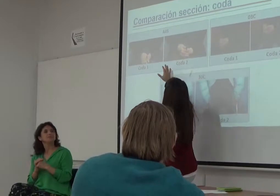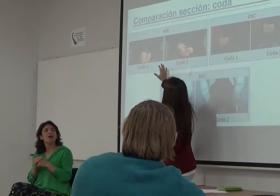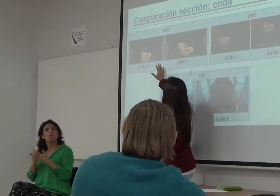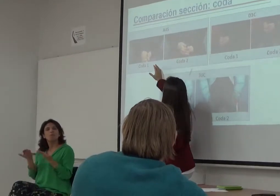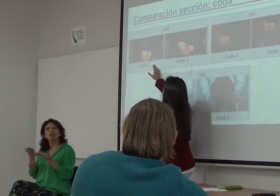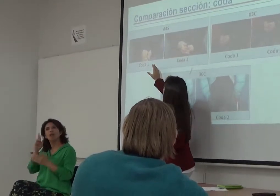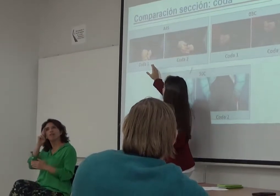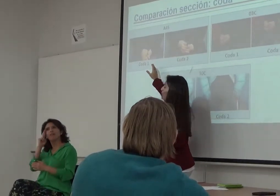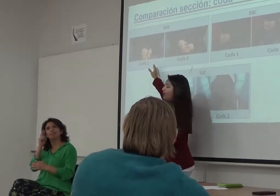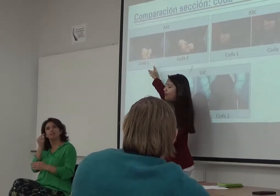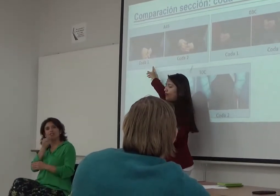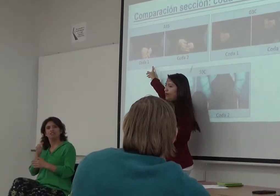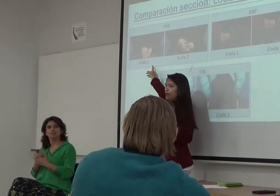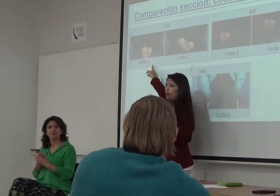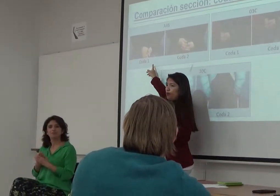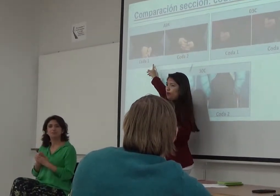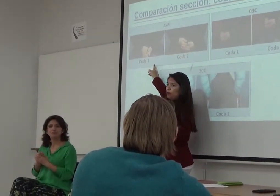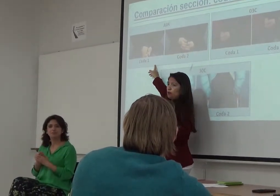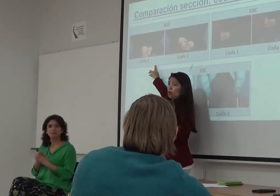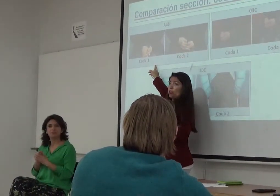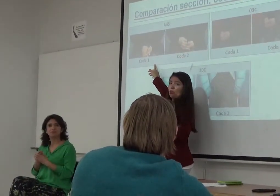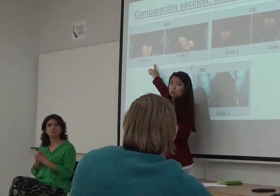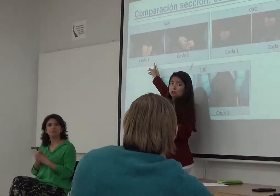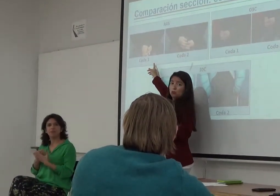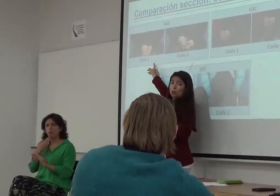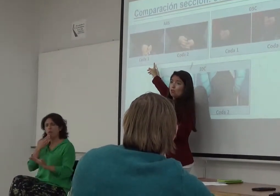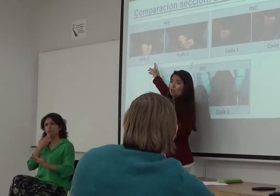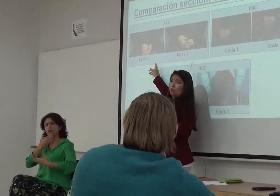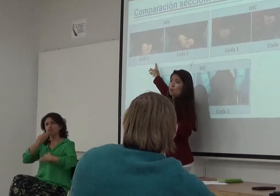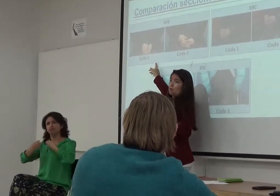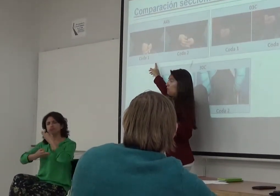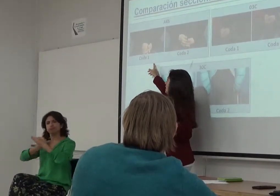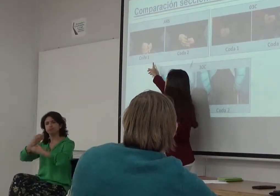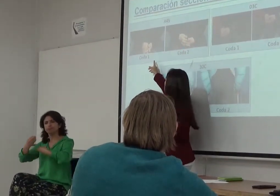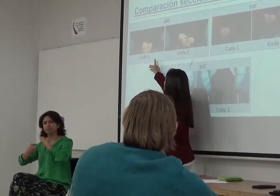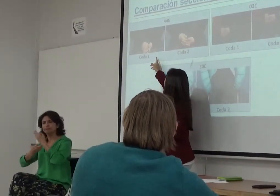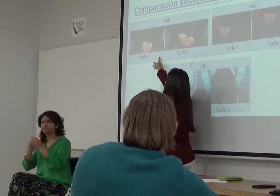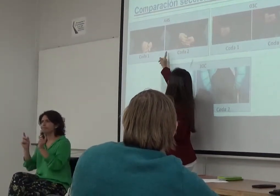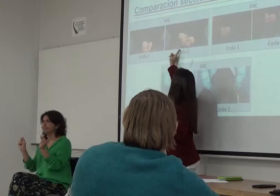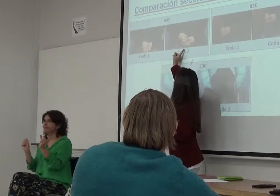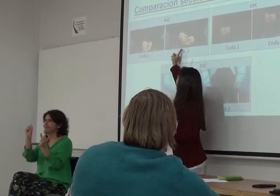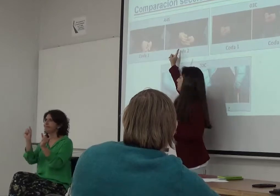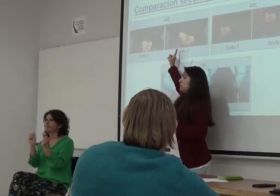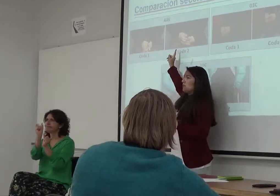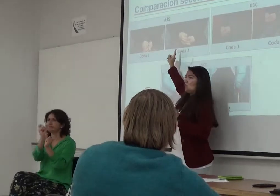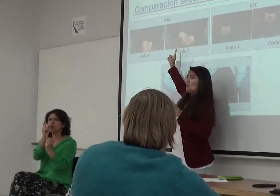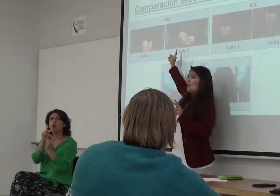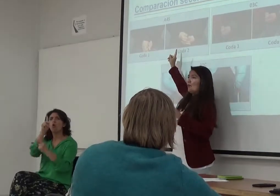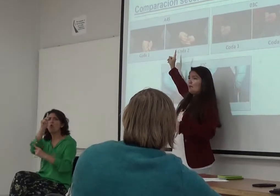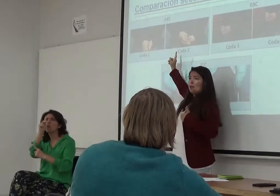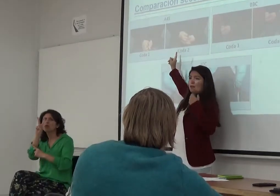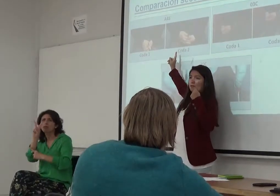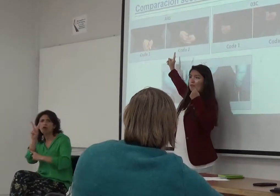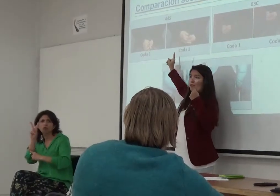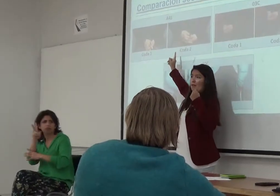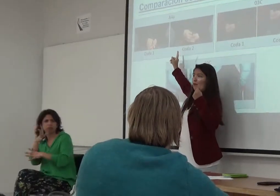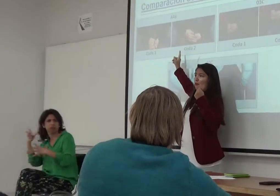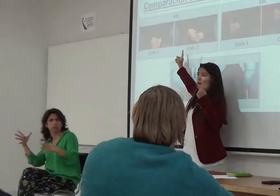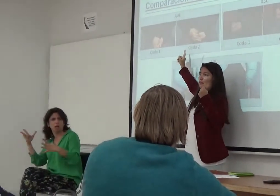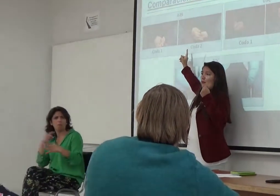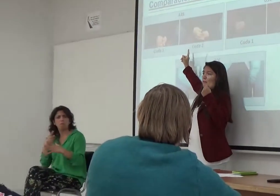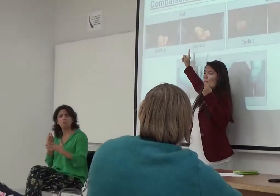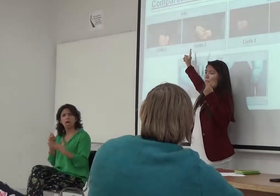porque durante los relatos podemos encontrar una, dos o más codas. Sin embargo, al